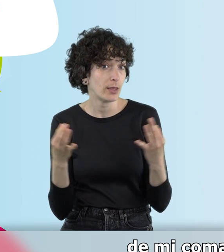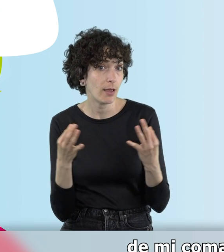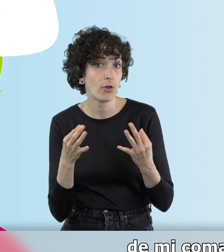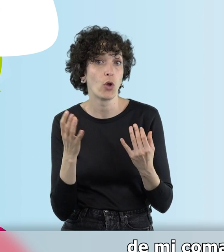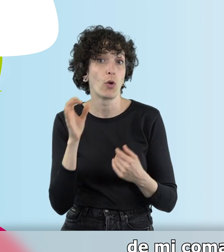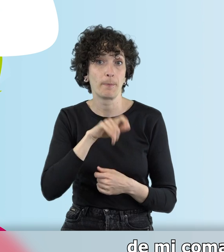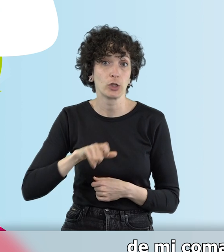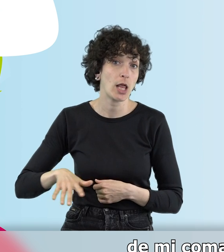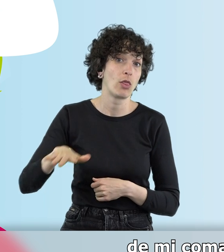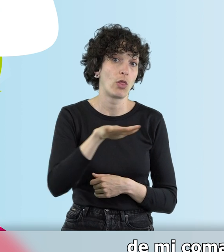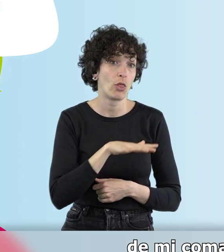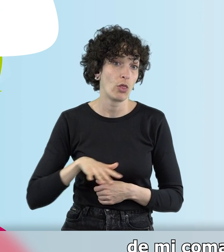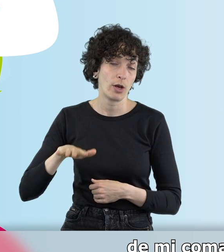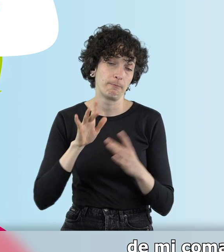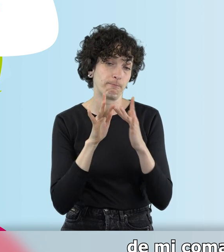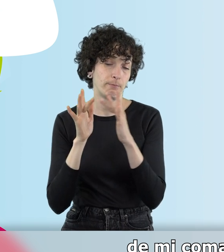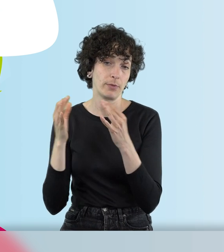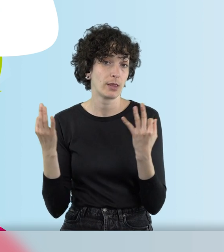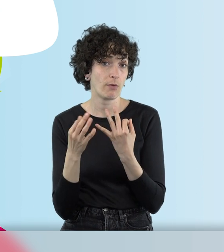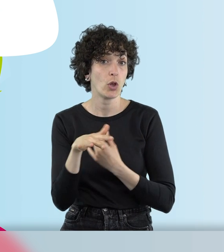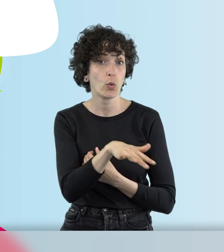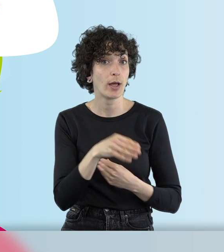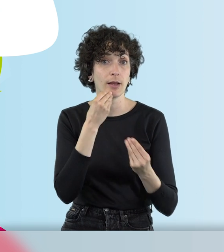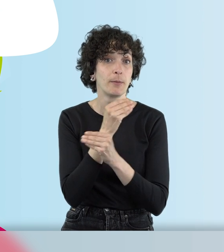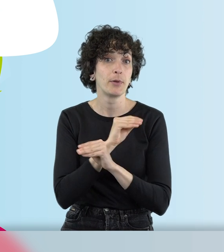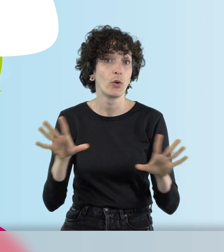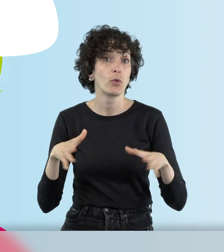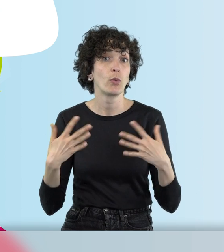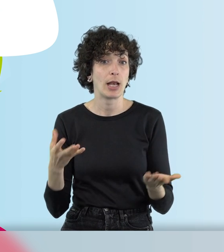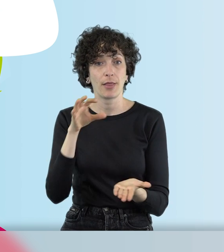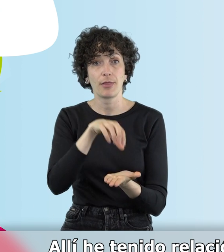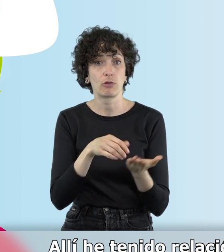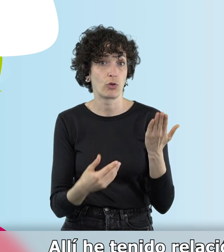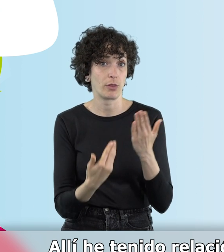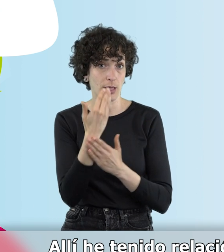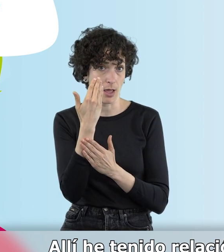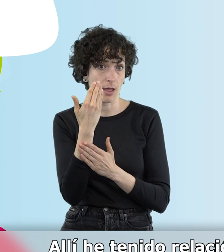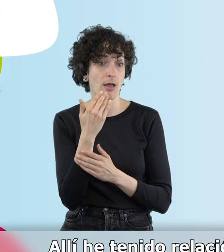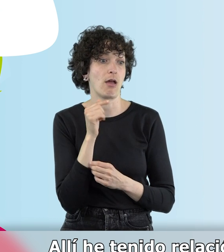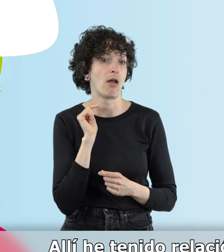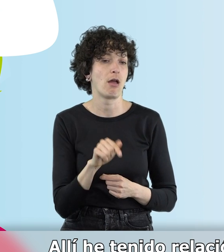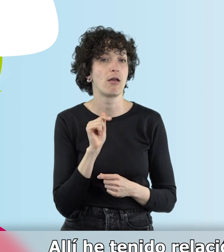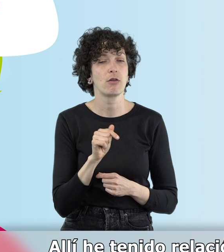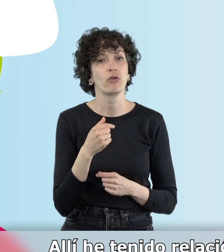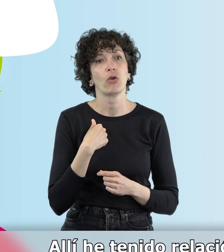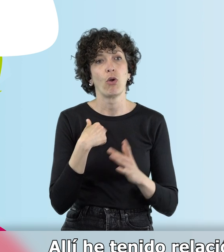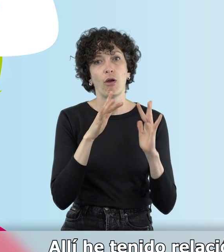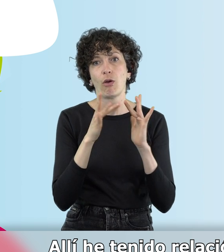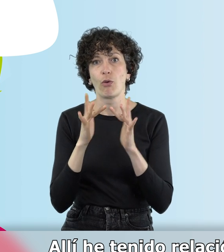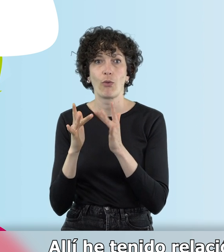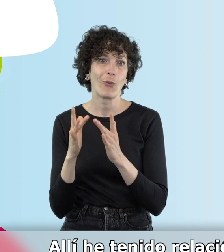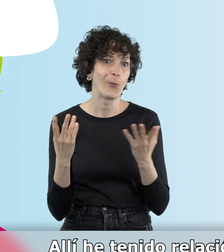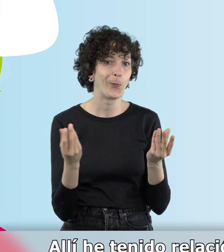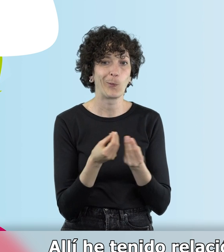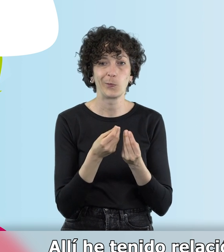de mi comarca, y el mejor sitio para hacerlo pues es el centro de día. Allí pues he tenido relación